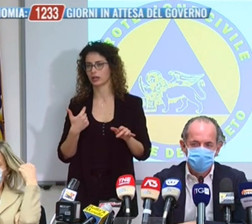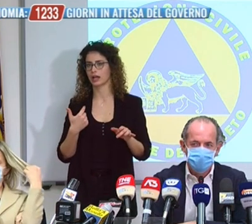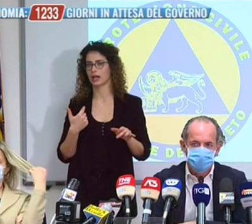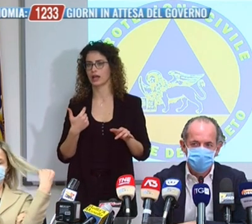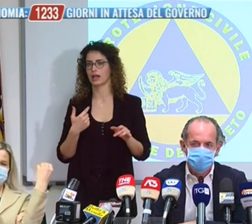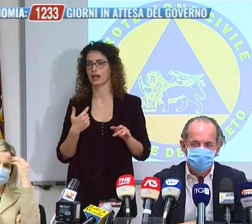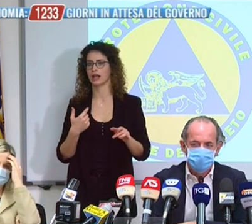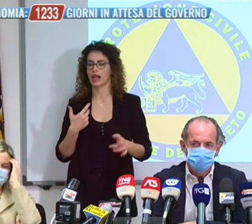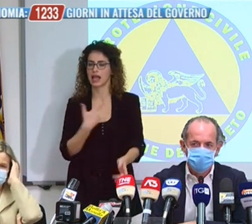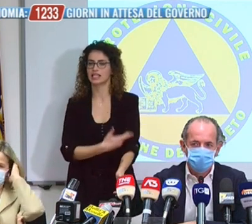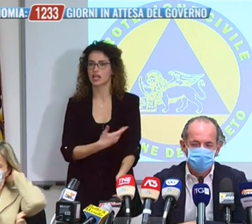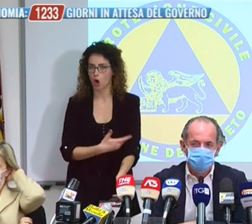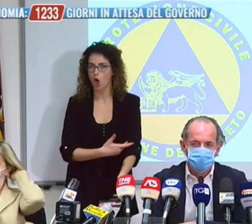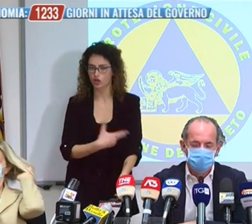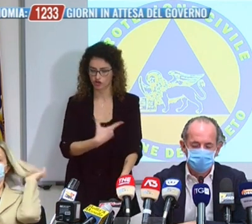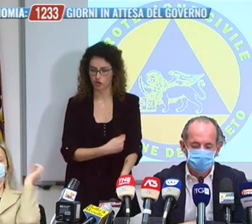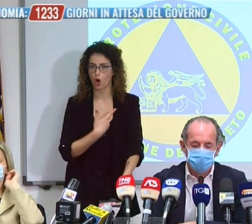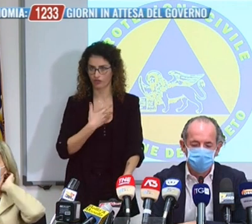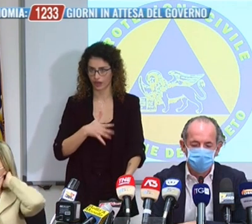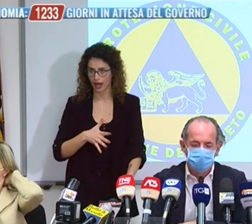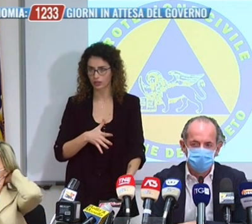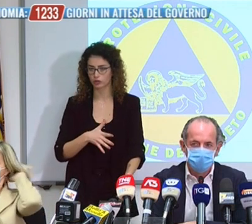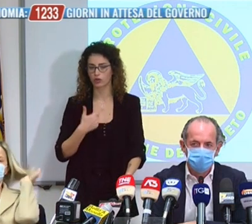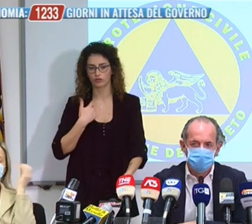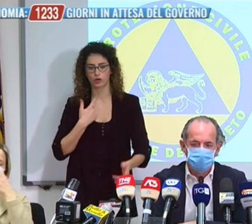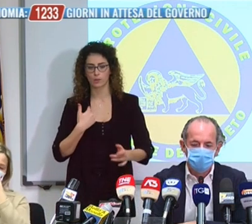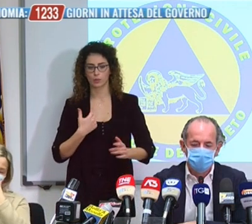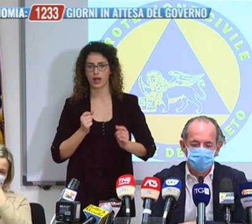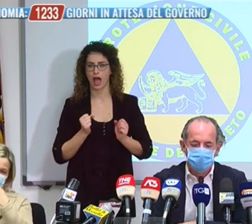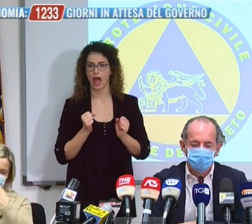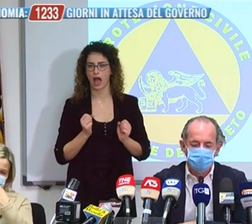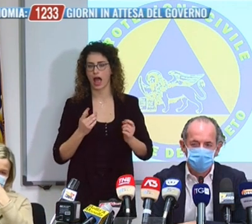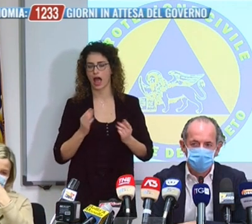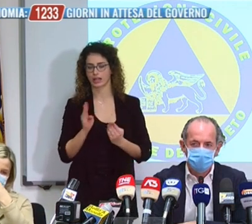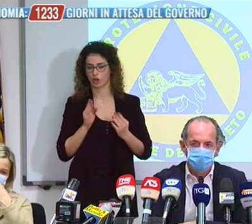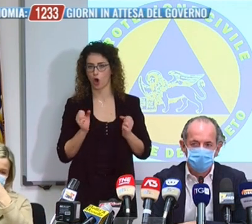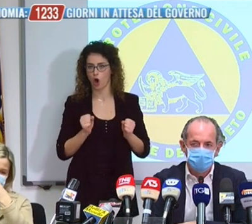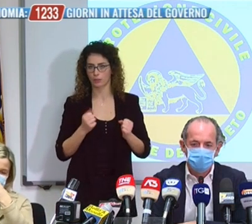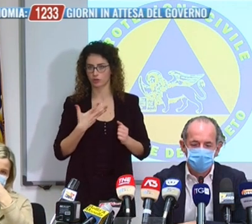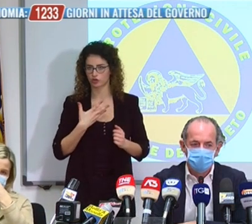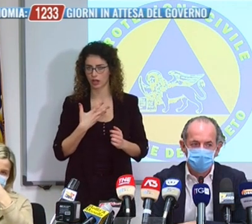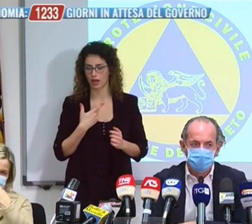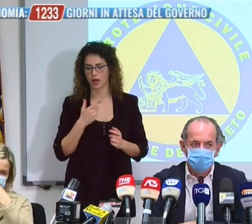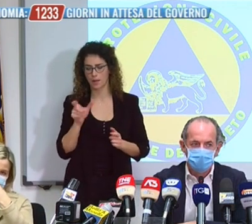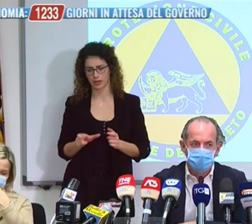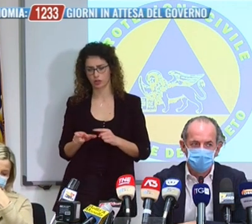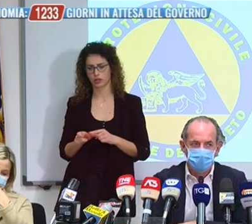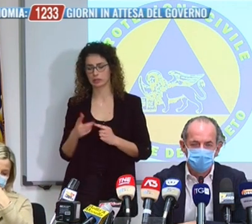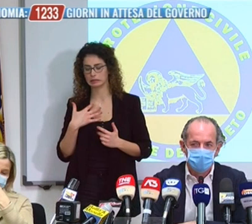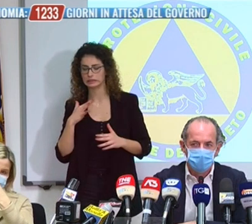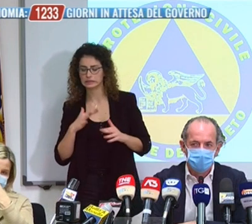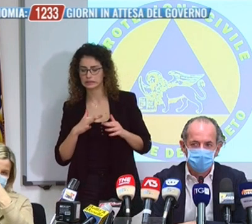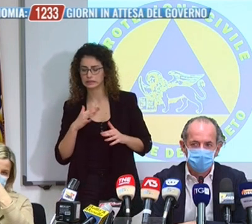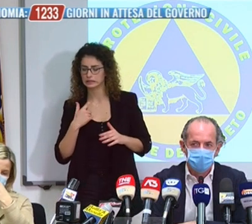per testimoniare che avesse gli anticorpi e tutto quanto, era molto perplesso questa persona, non voleva